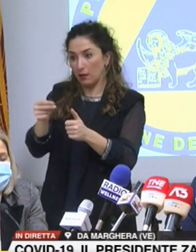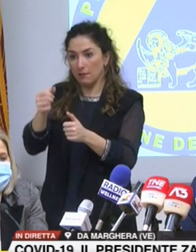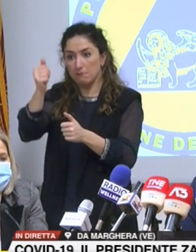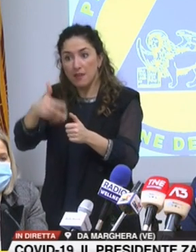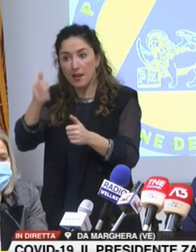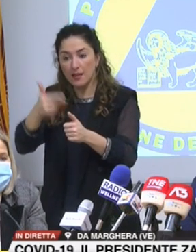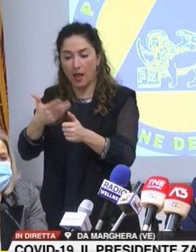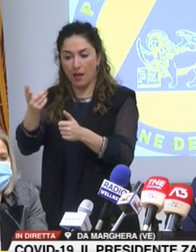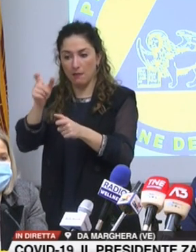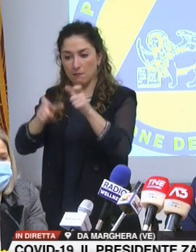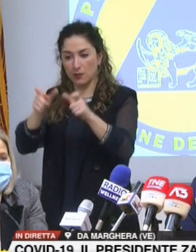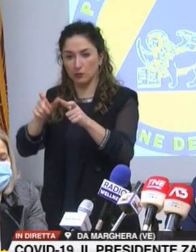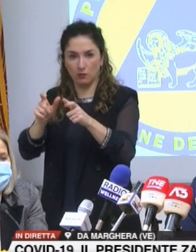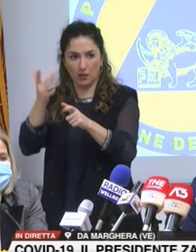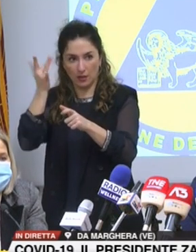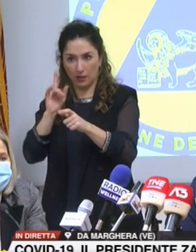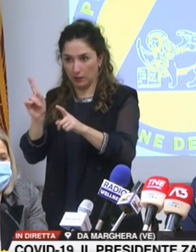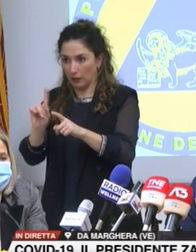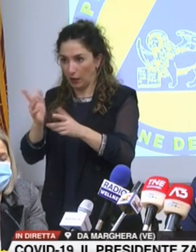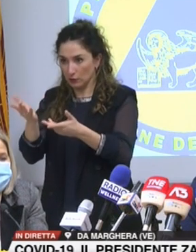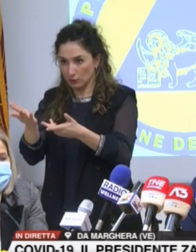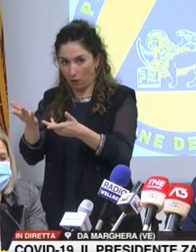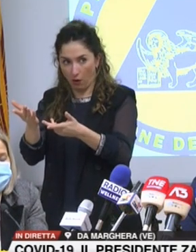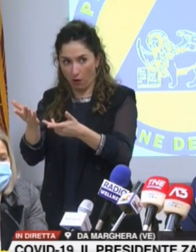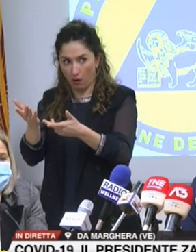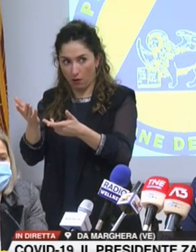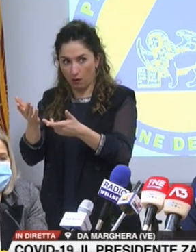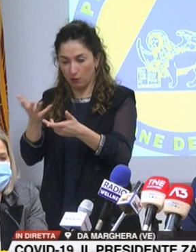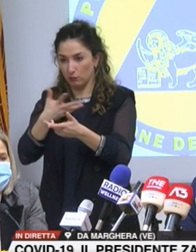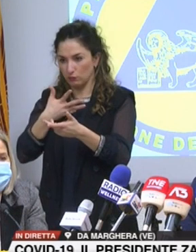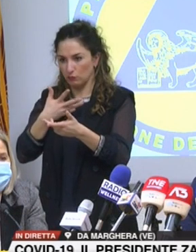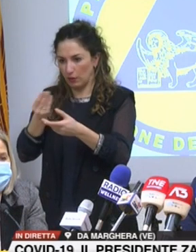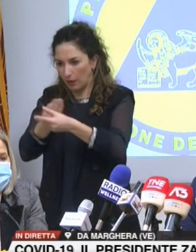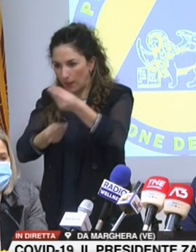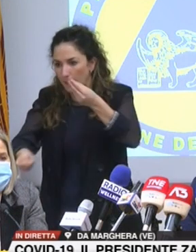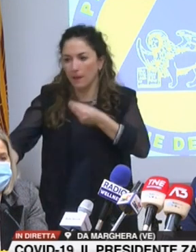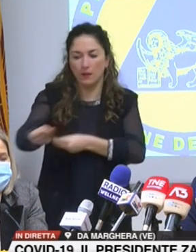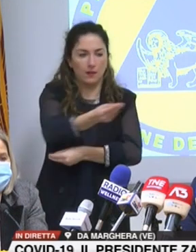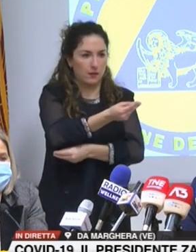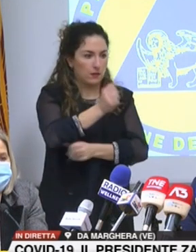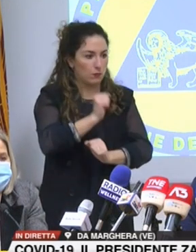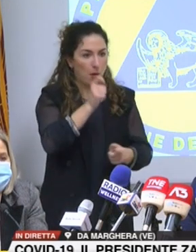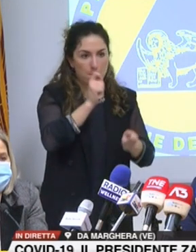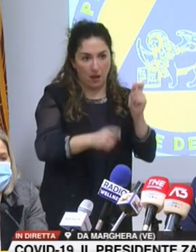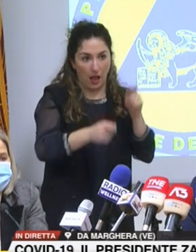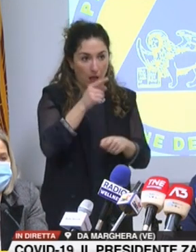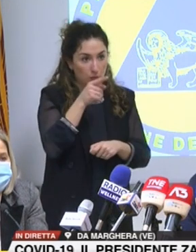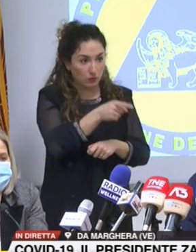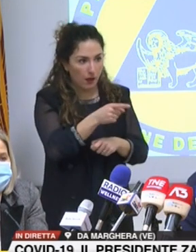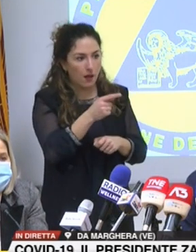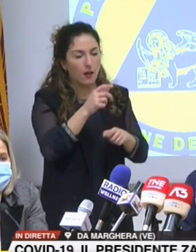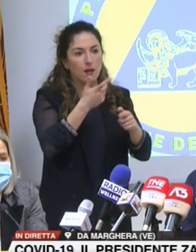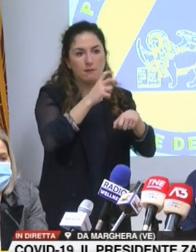non c'entra niente con la prima linea, magari se c'è una ridistribuzione intelligente posso darli a Padova per